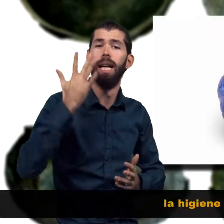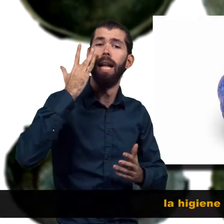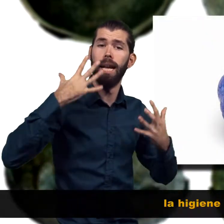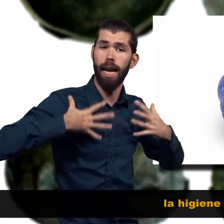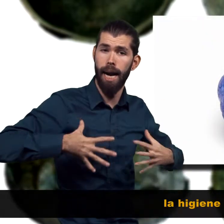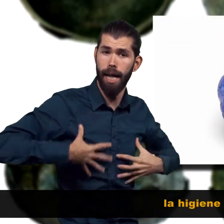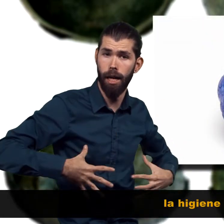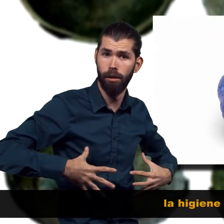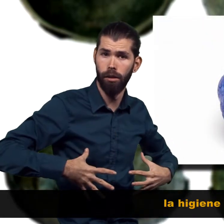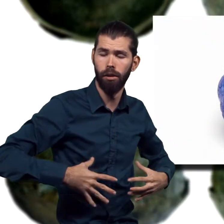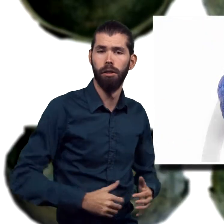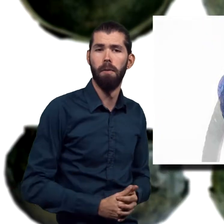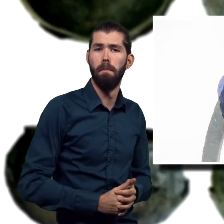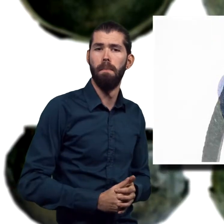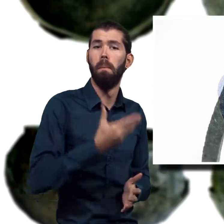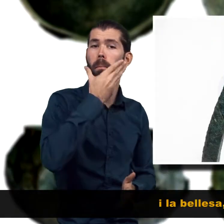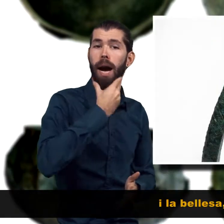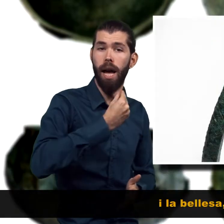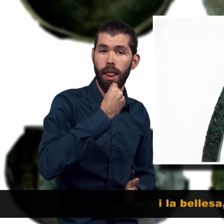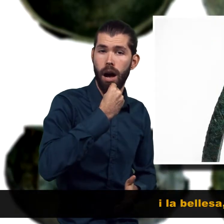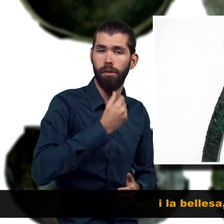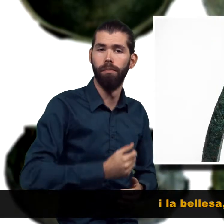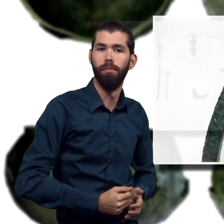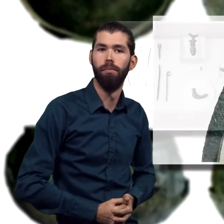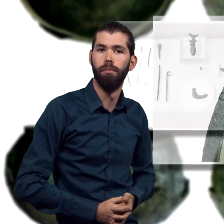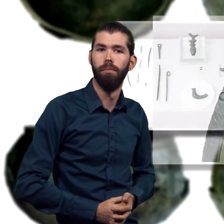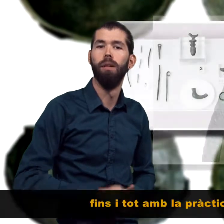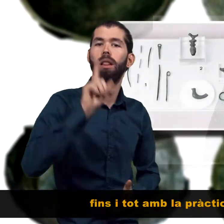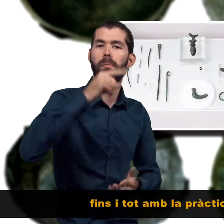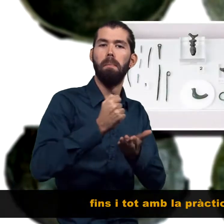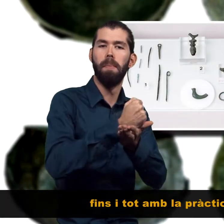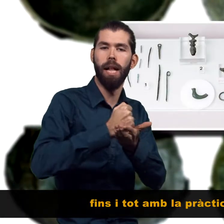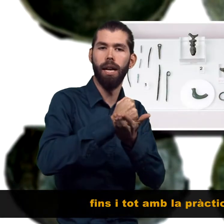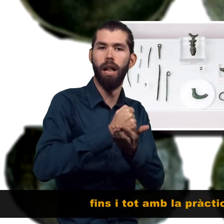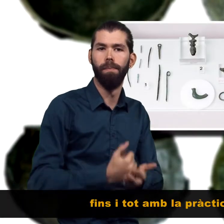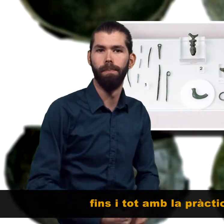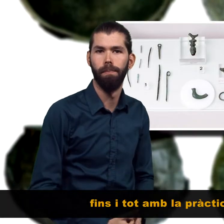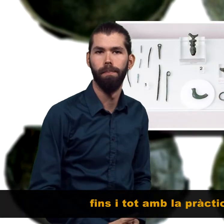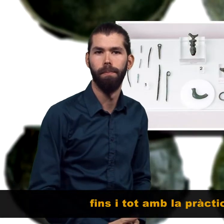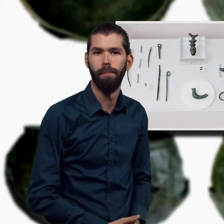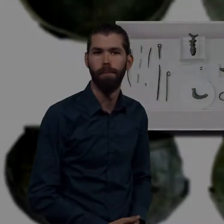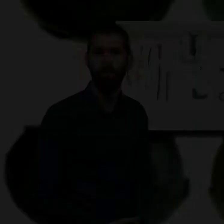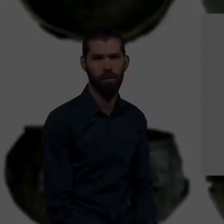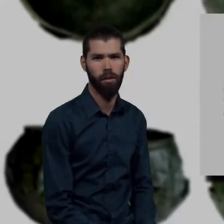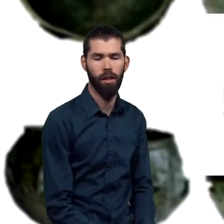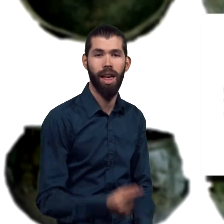vestuari, els ornaments, la higiene i la bellesa, fins i tot amb la pràctica medicina.